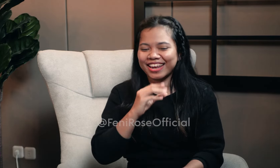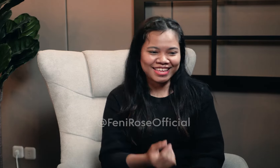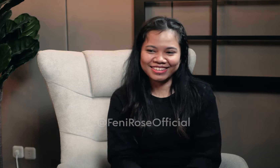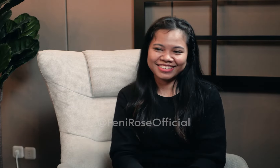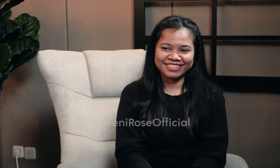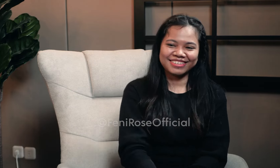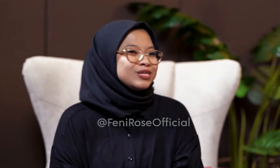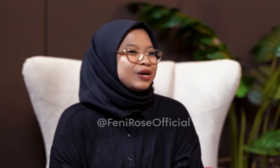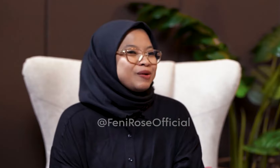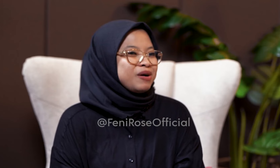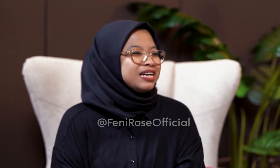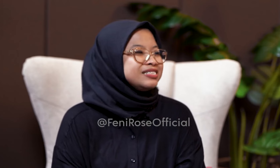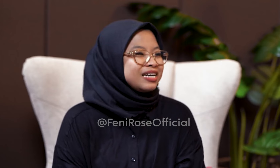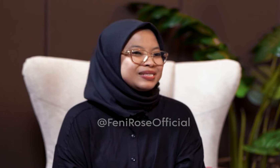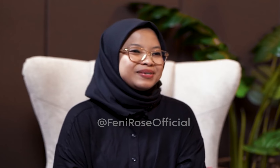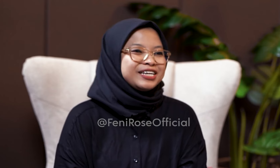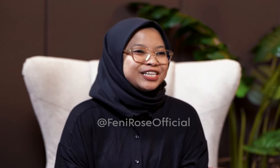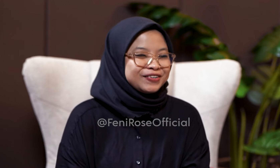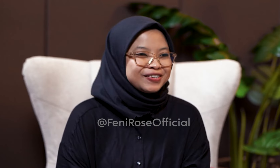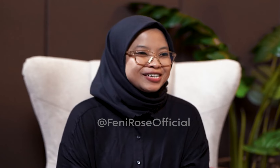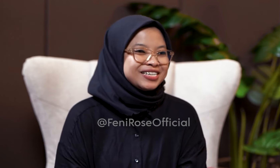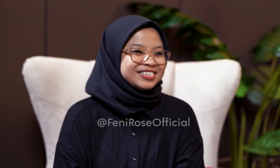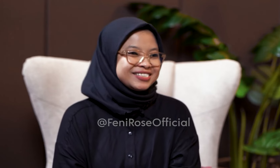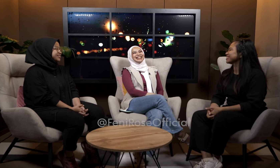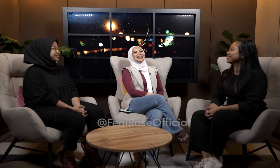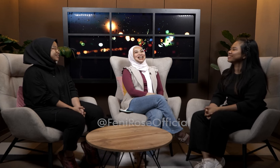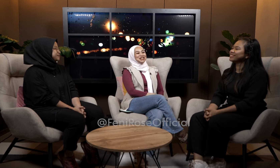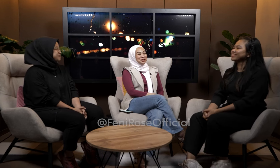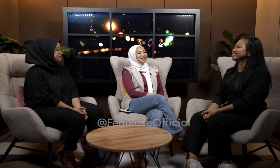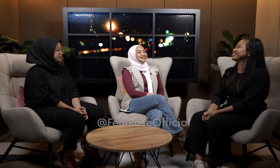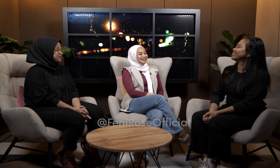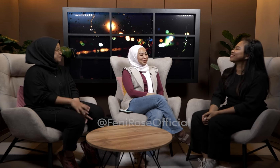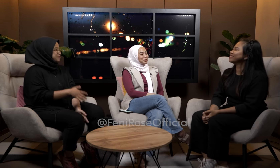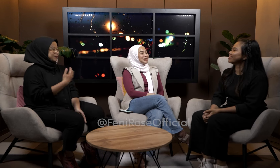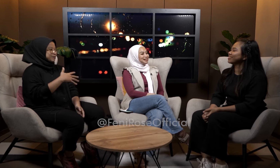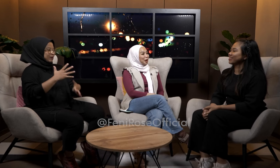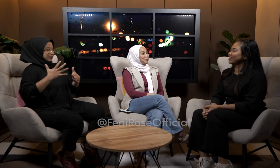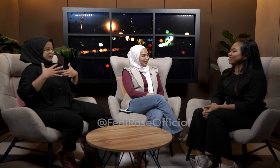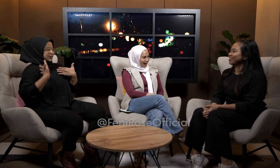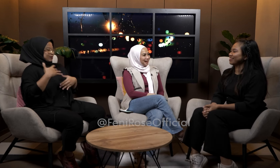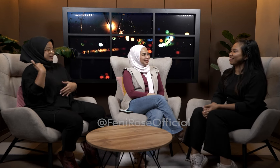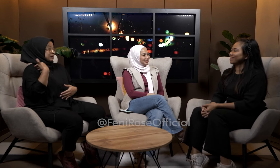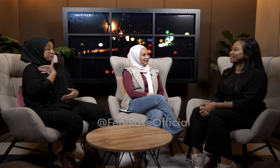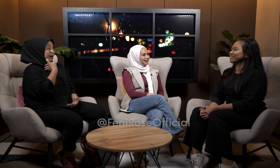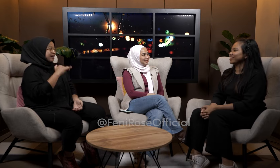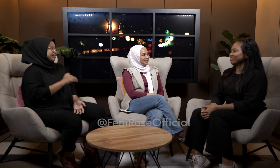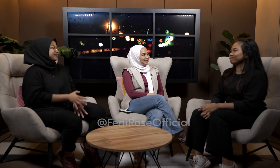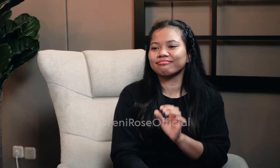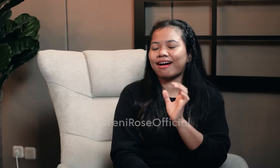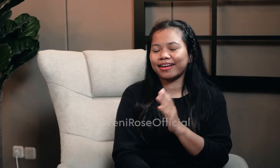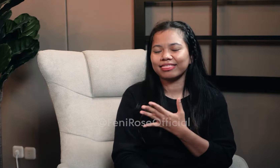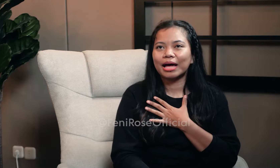saya mengikuti suaranya Pak Ganjar seperti itu duh seru dan capek ya capek ya